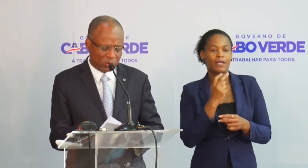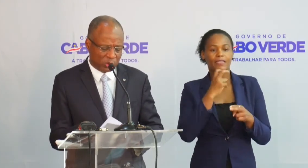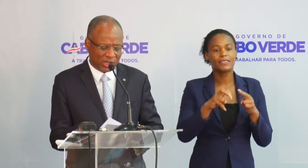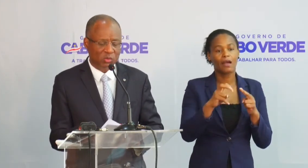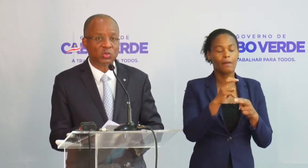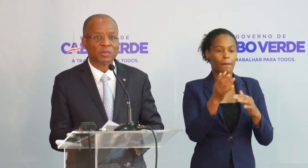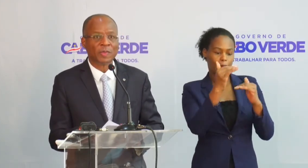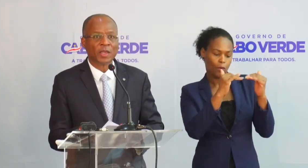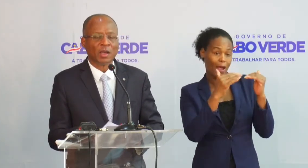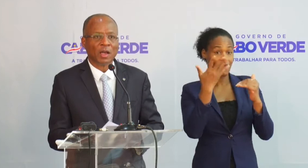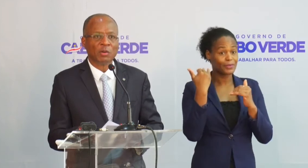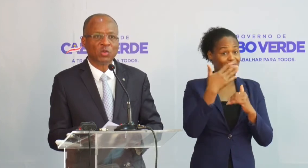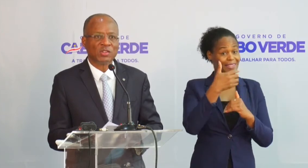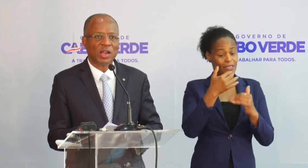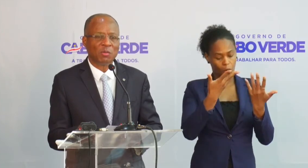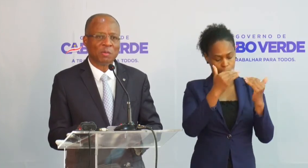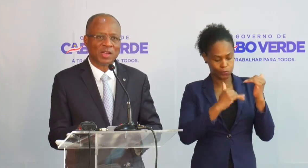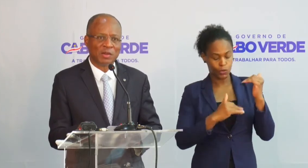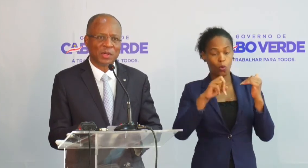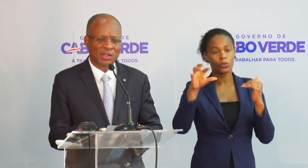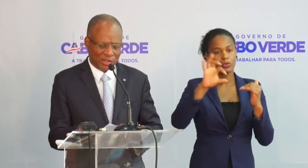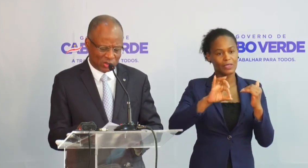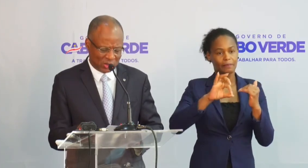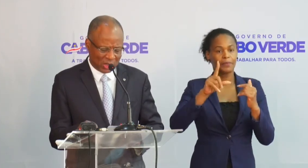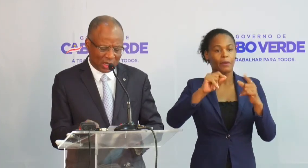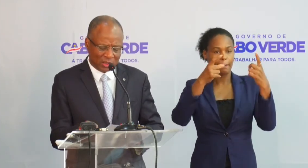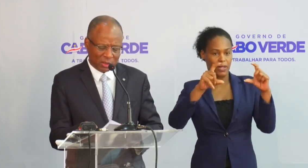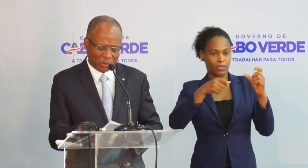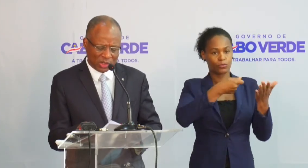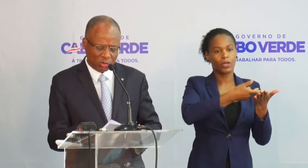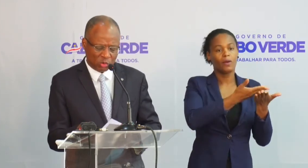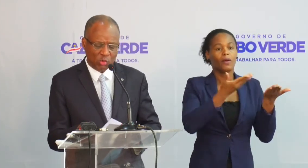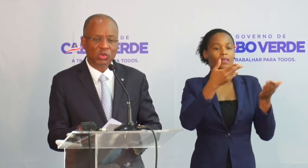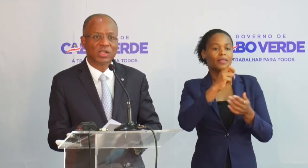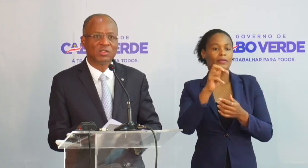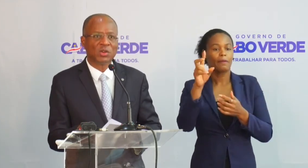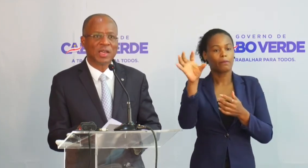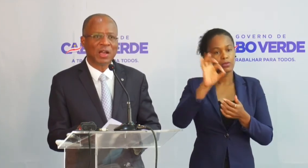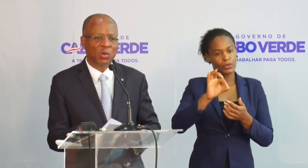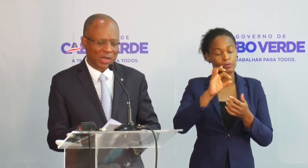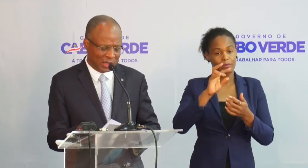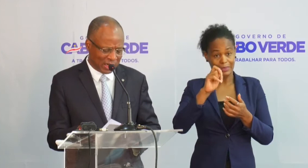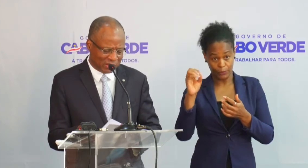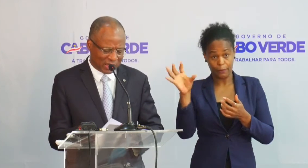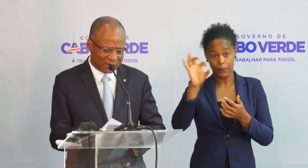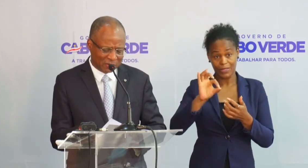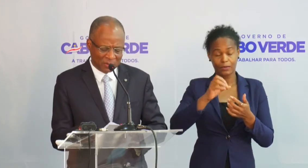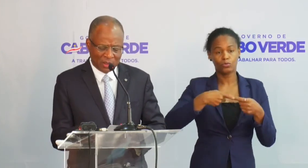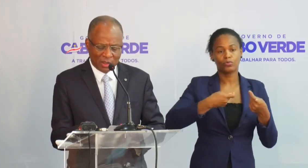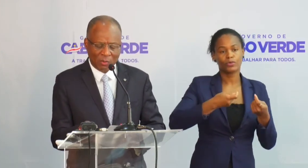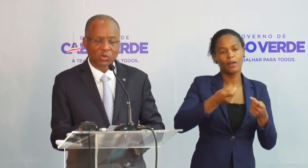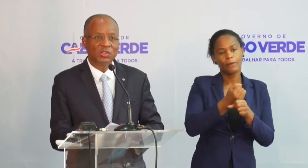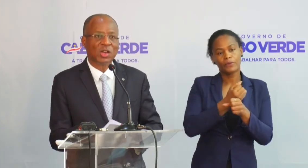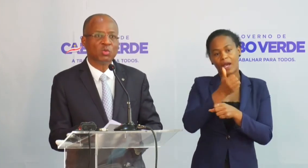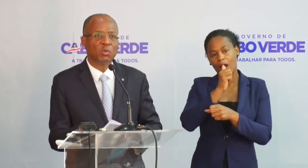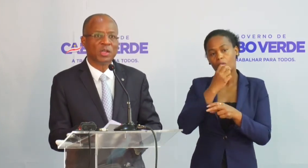15% para 8%, a majoração para as empresas em 30% dos custos de aquisição de água e eletricidade